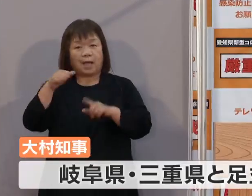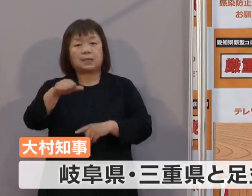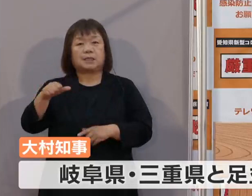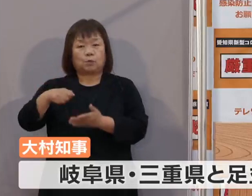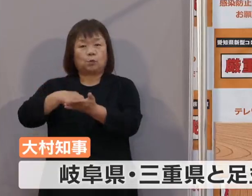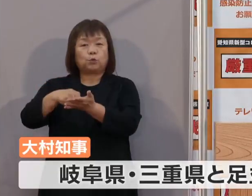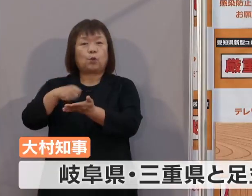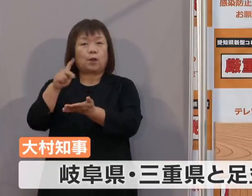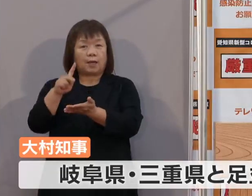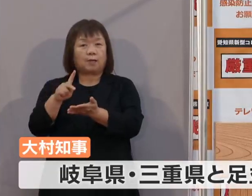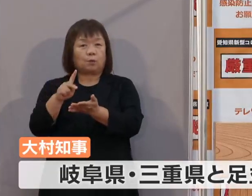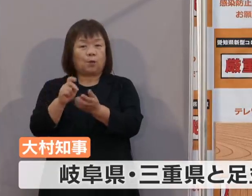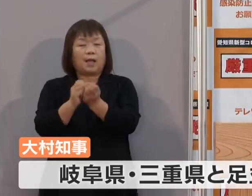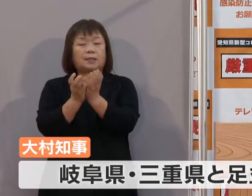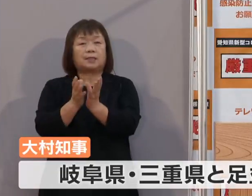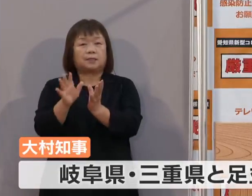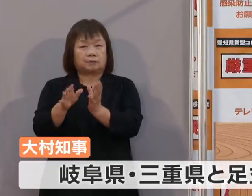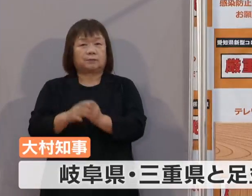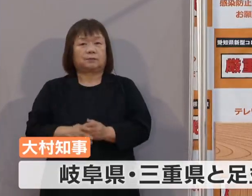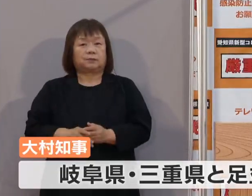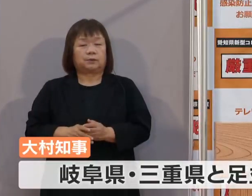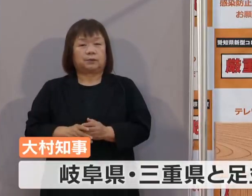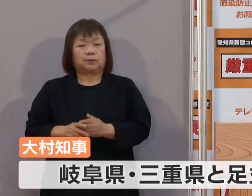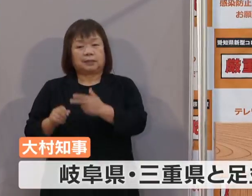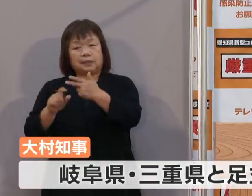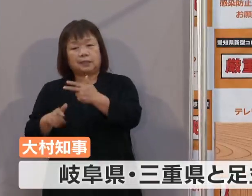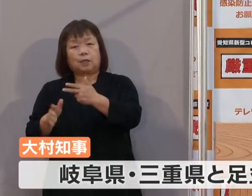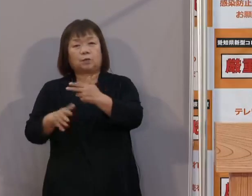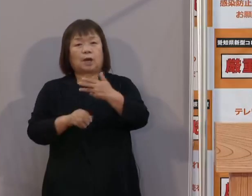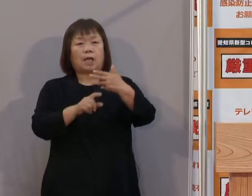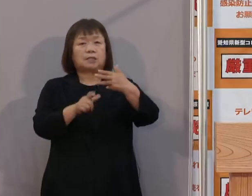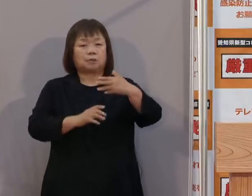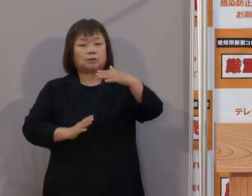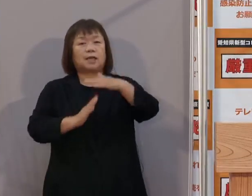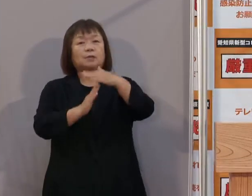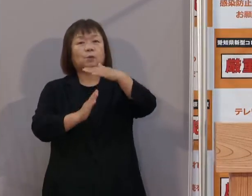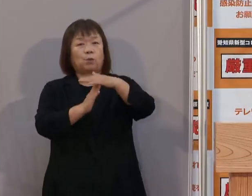一軒家三重県と足並みをそろえて発令する考えも示しました